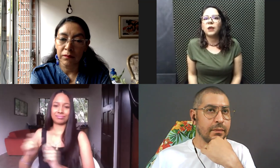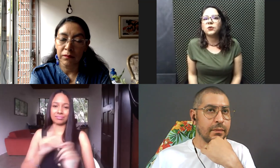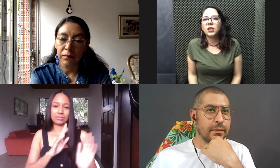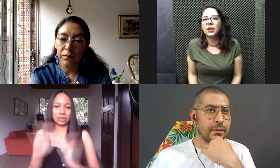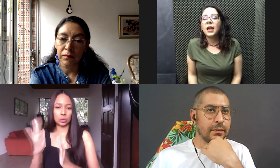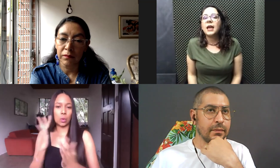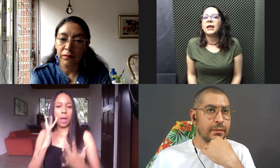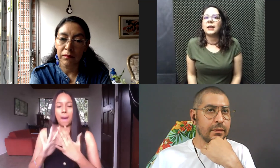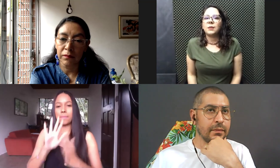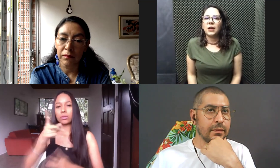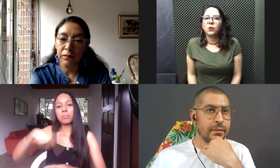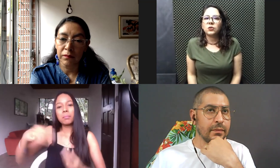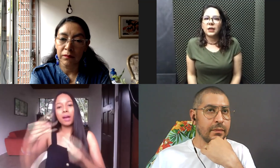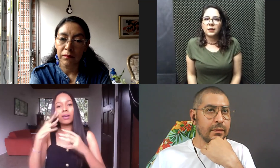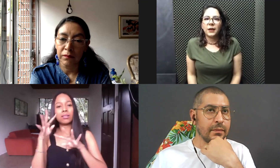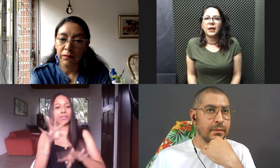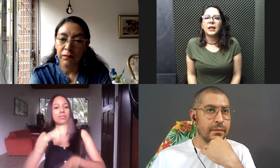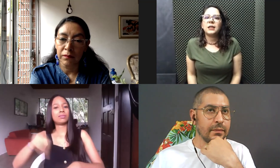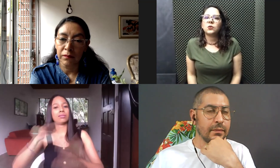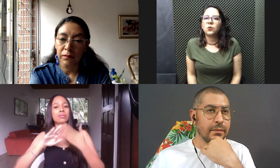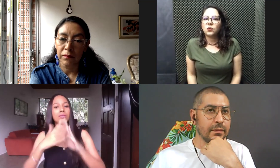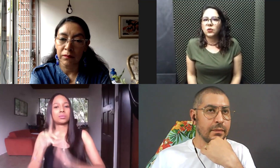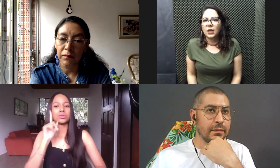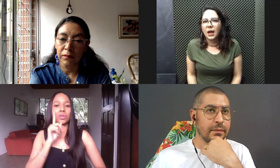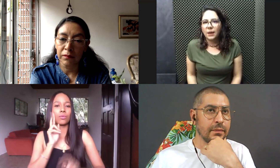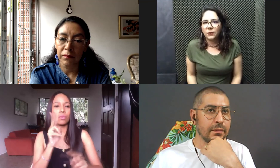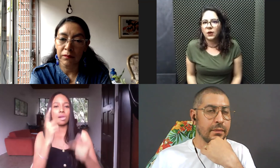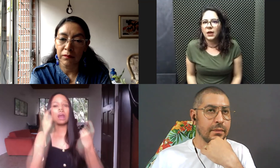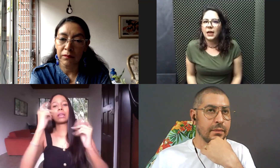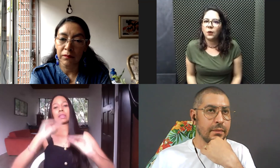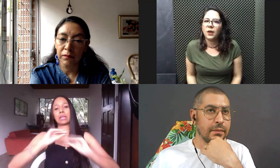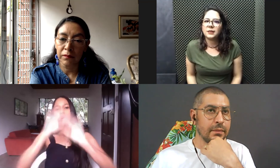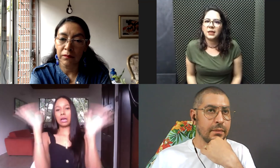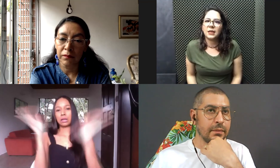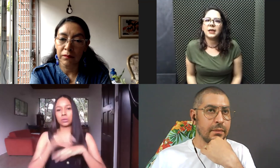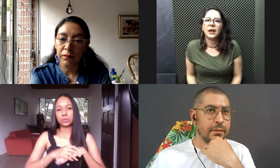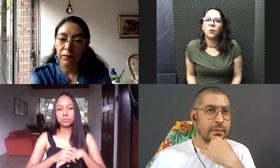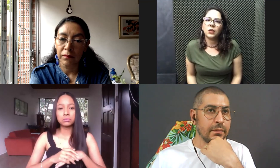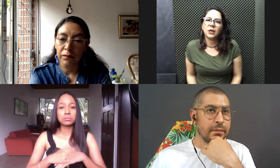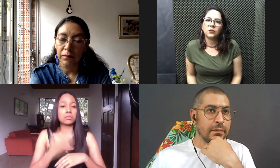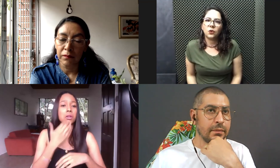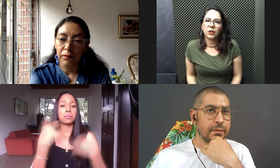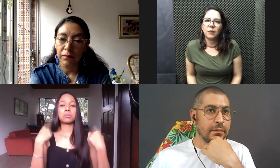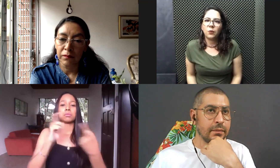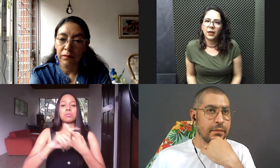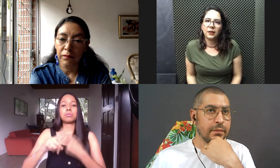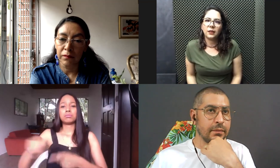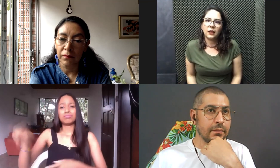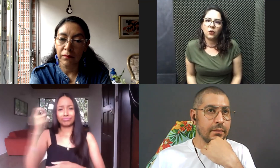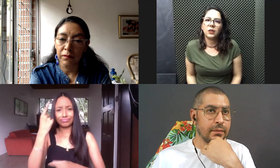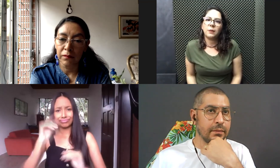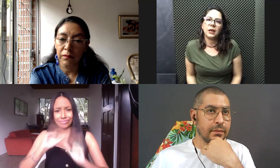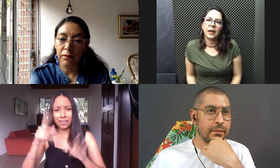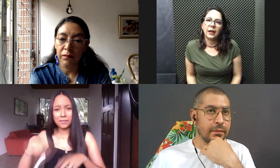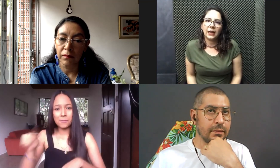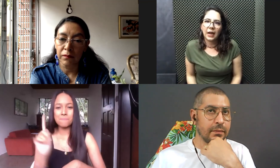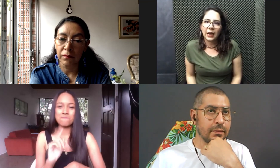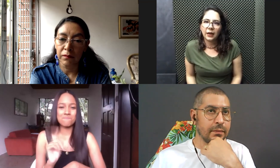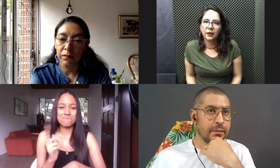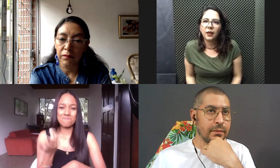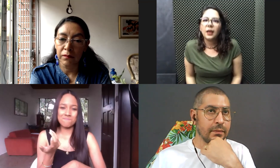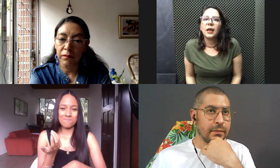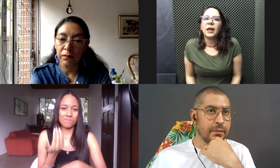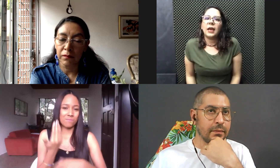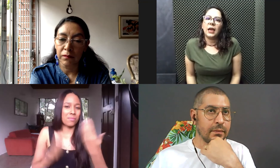luego traducir y también ajustarse para que el discurso sea apto en lengua de señas y que la comunidad sorda pueda entenderlo de manera